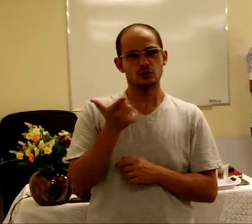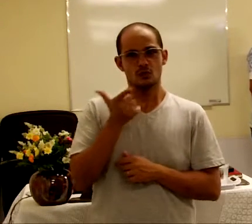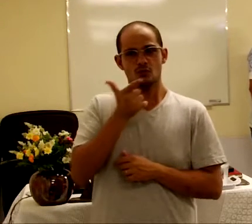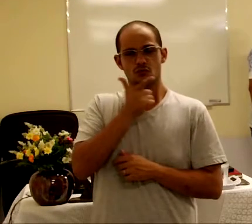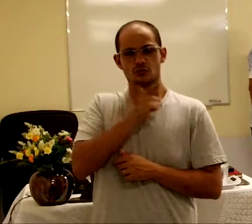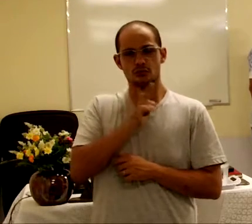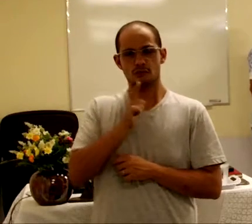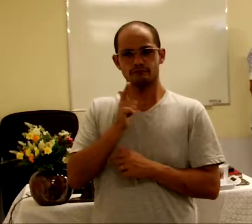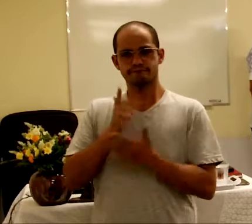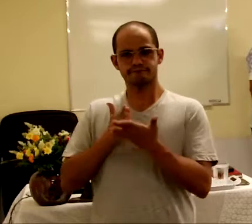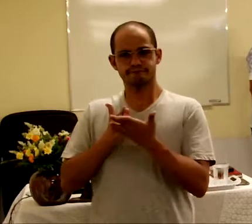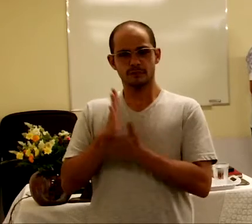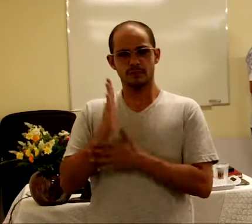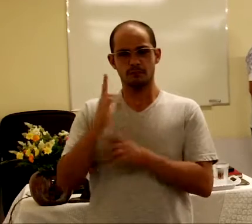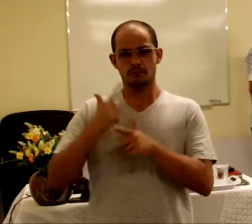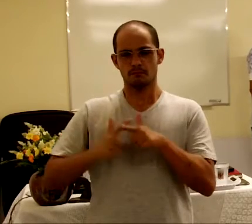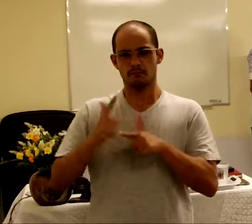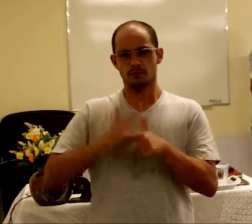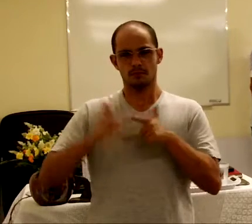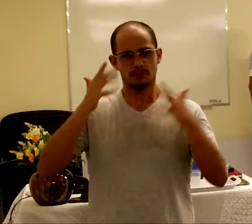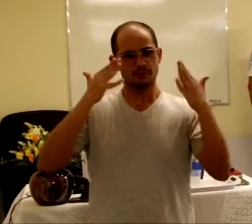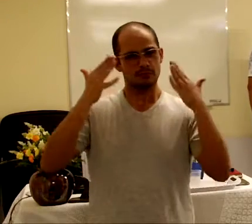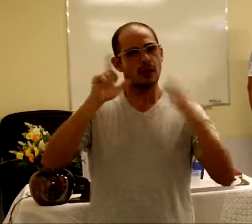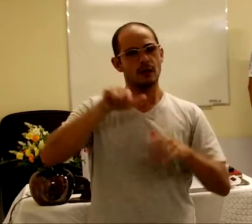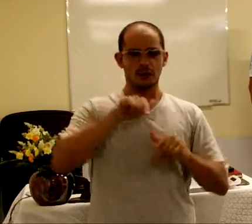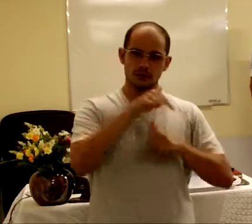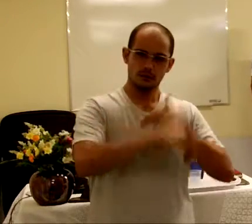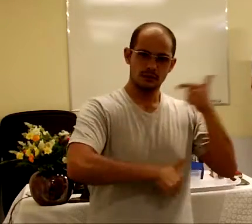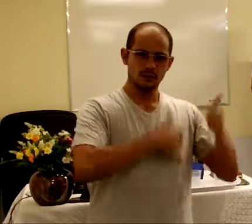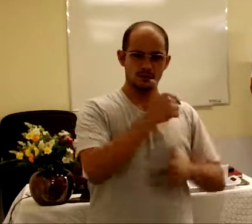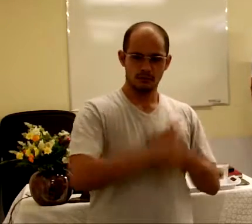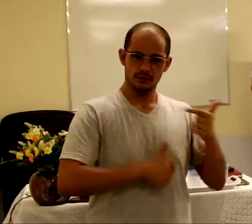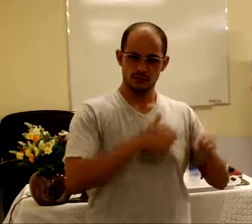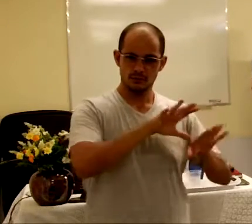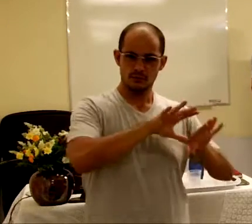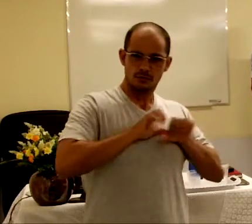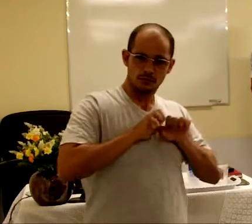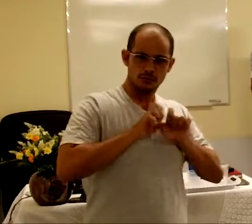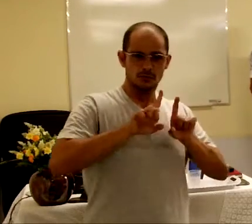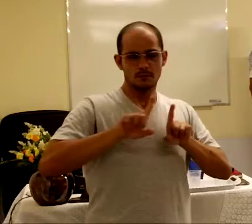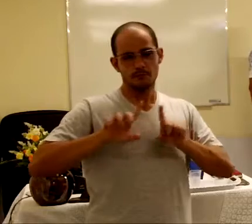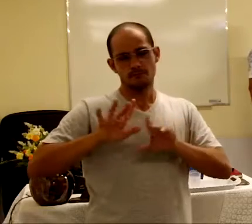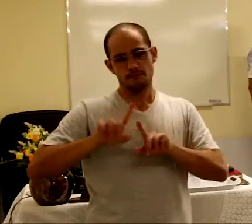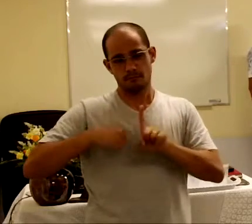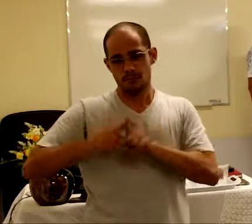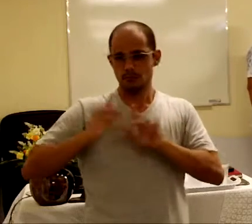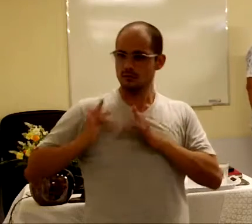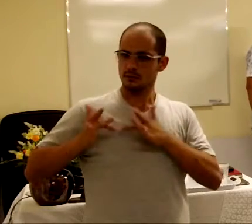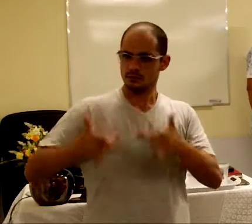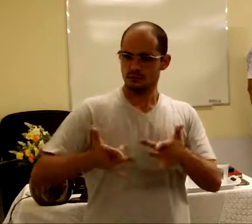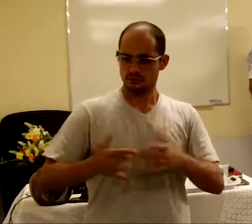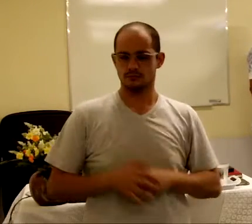sua dificuldade psiquiátrica foi exercer a sua mediunidade e a caridade. Depois dela ser internada,